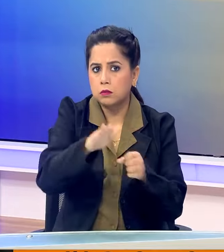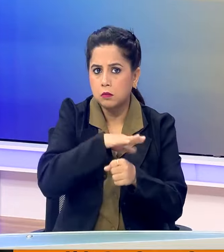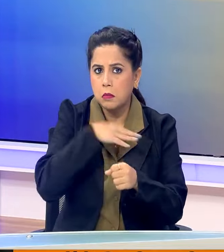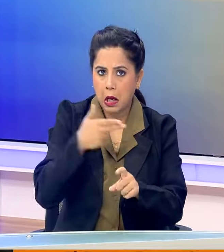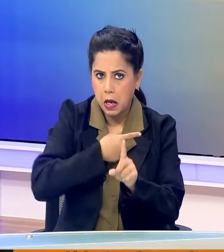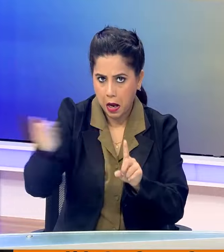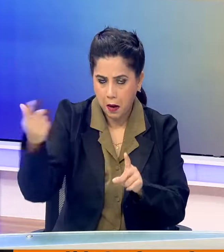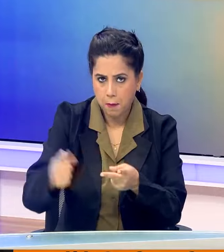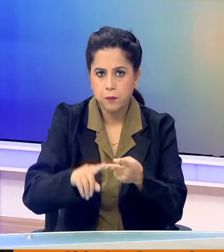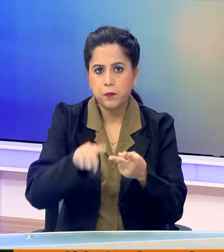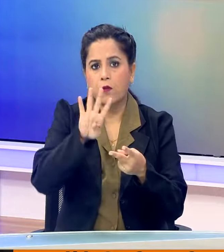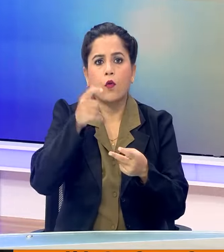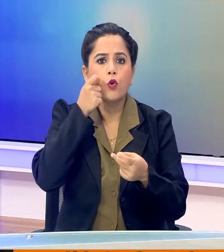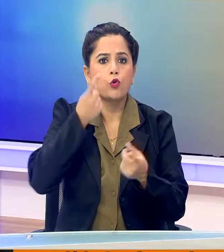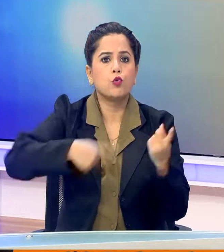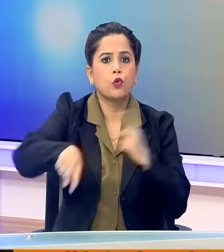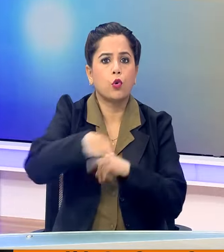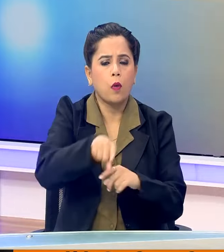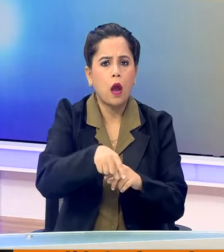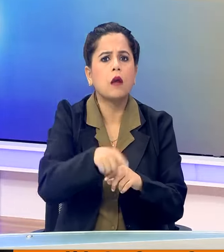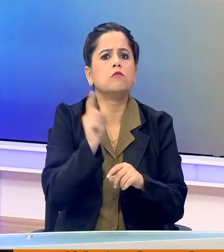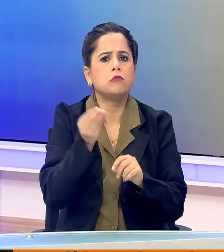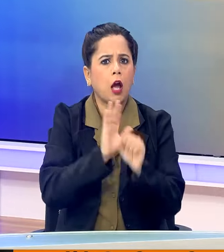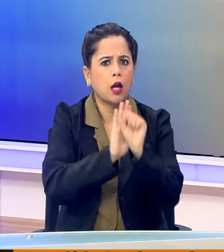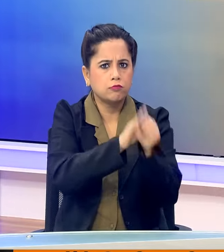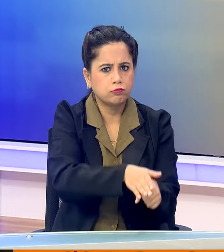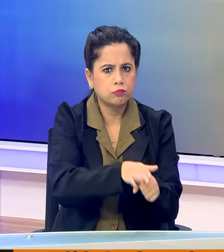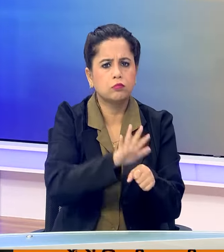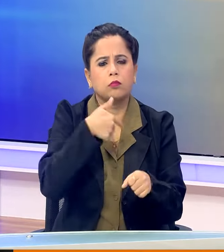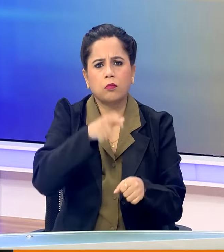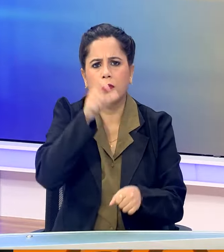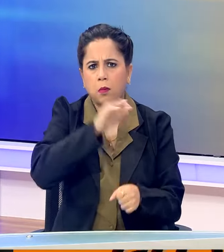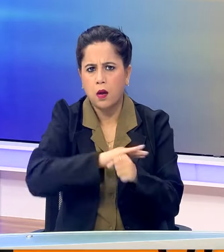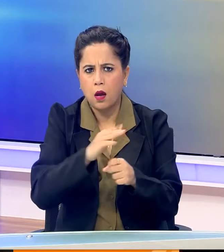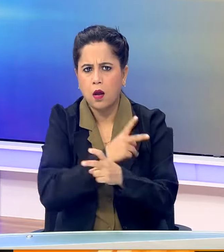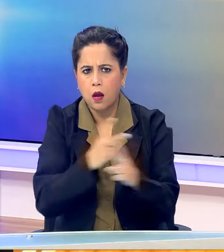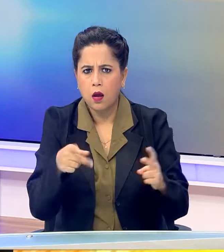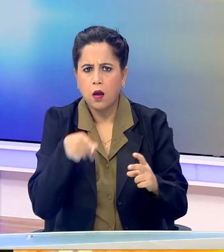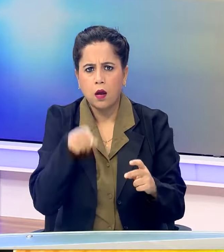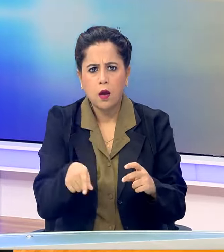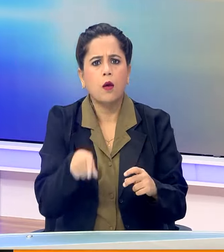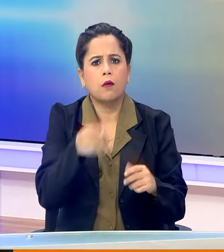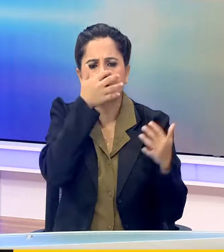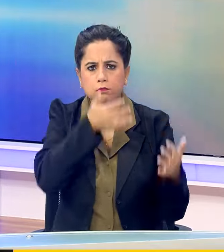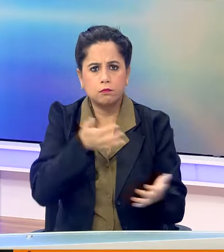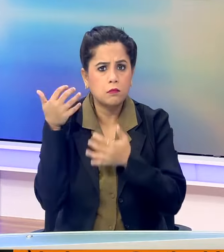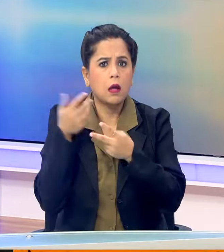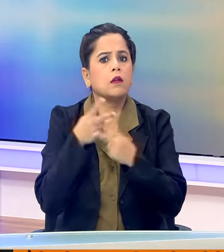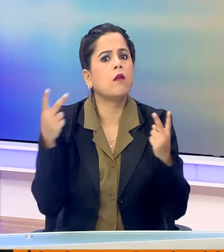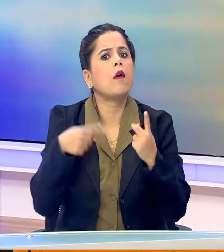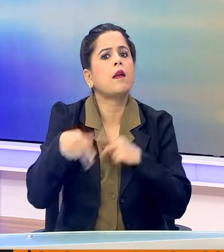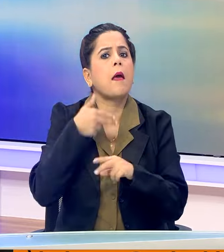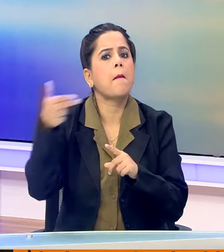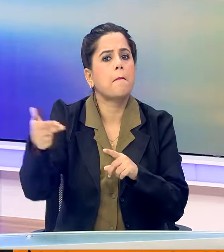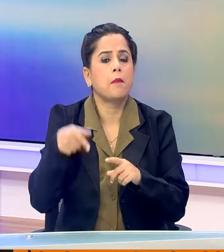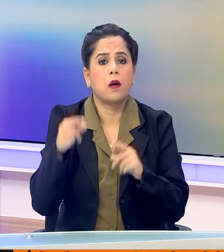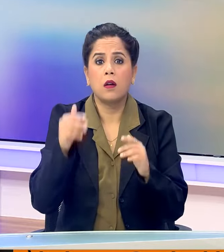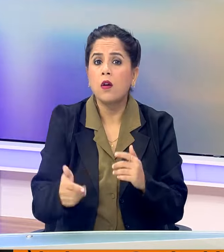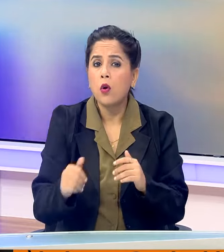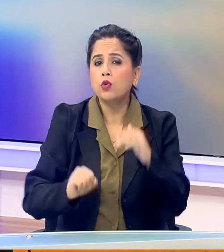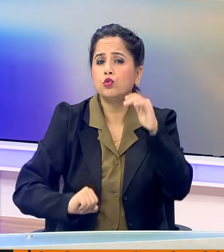आरोप चार मानवता के खिलाफ अपराध और नर संघार के साथ ही एक आरोप अपहरण का भी शामिल है सर्वोच्च